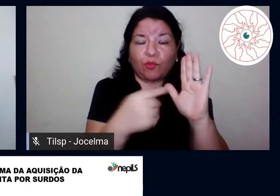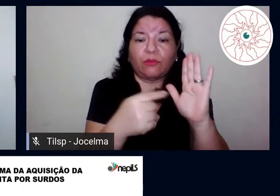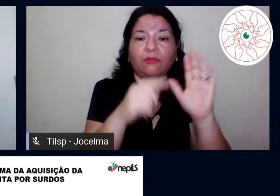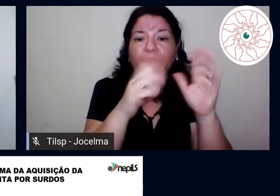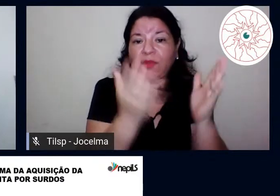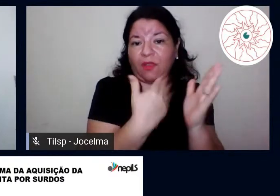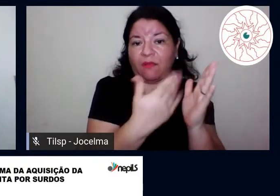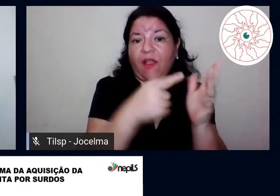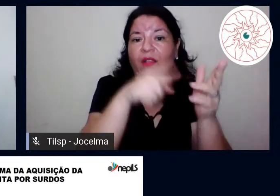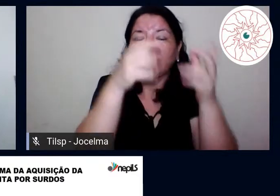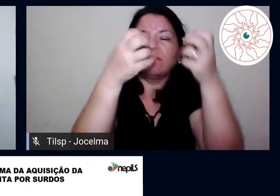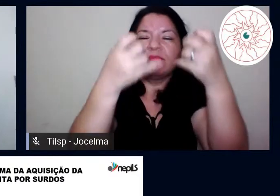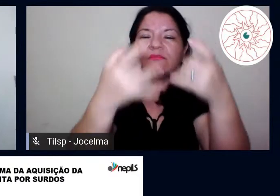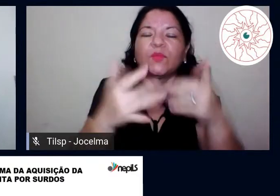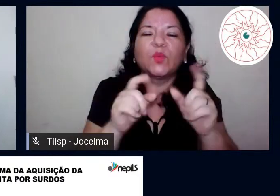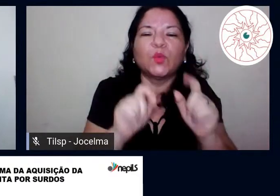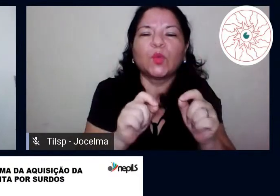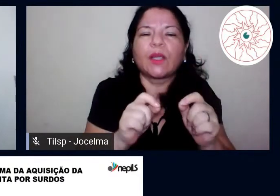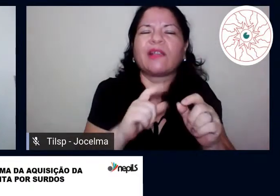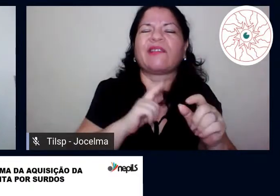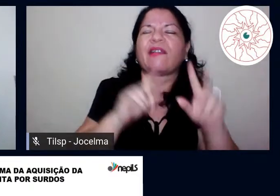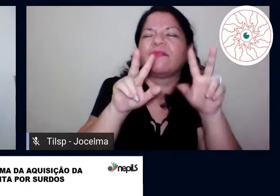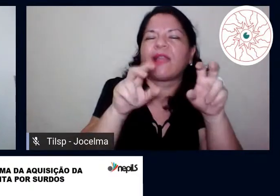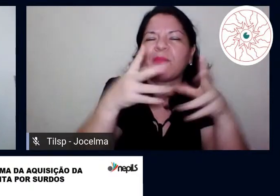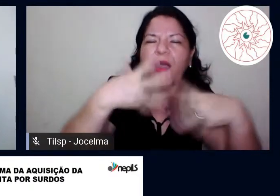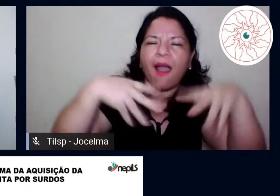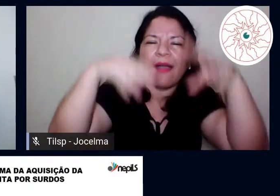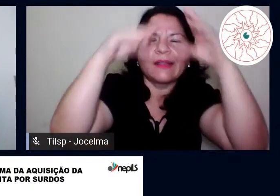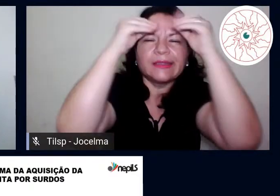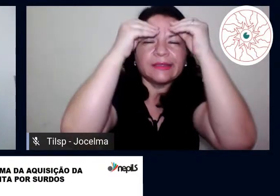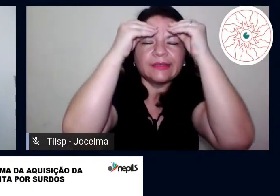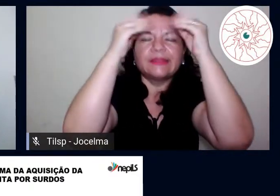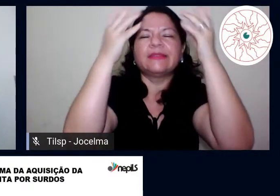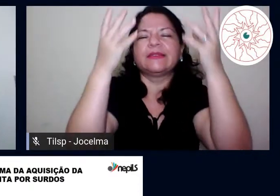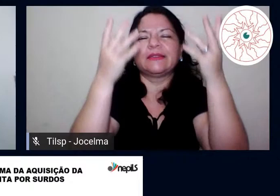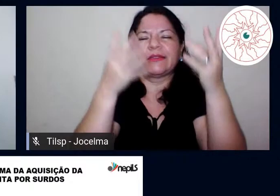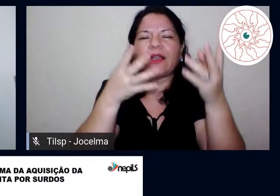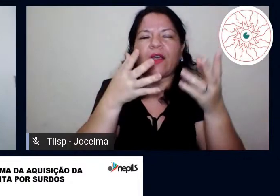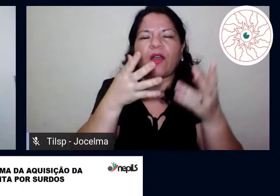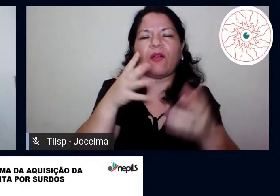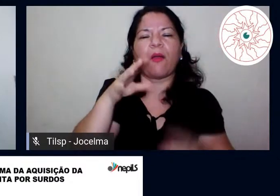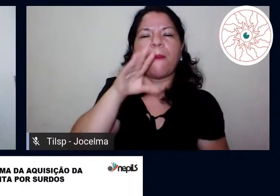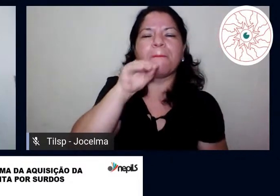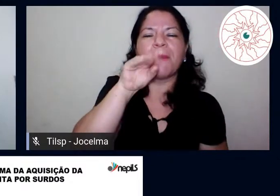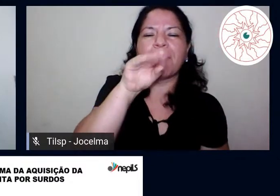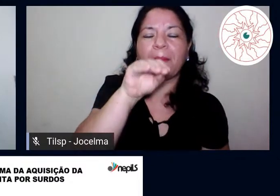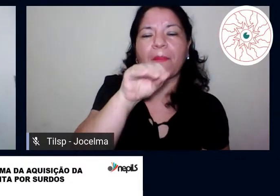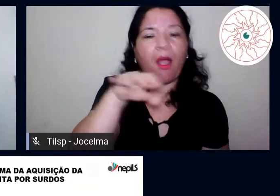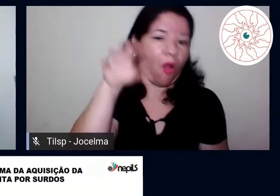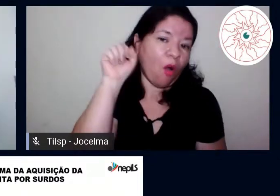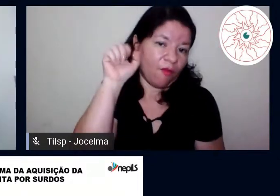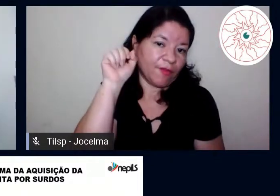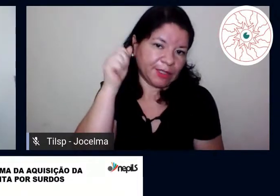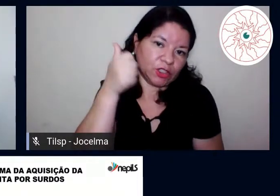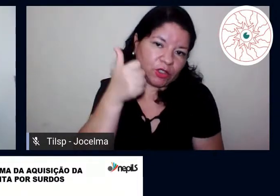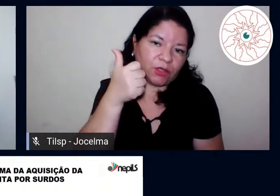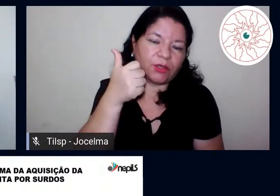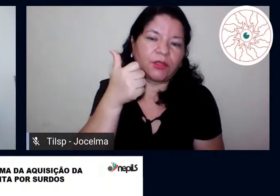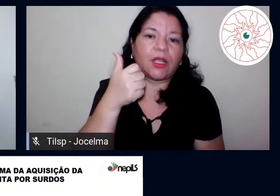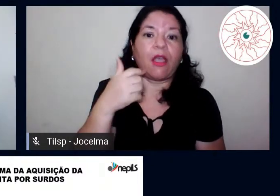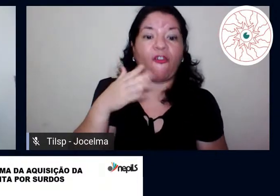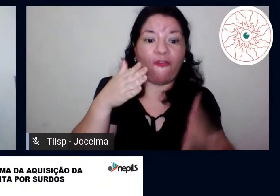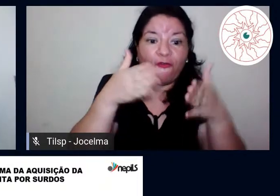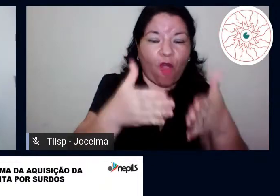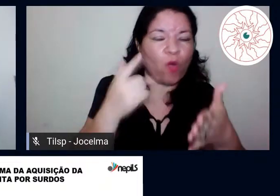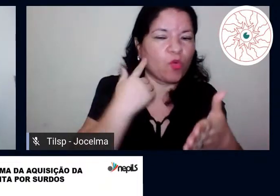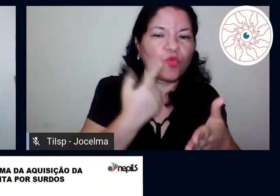indivíduo aqui, ela lá ela fala de aquisição da fala eh de ouvintes, né? ela não trata especificamente da aquisição de estudos,